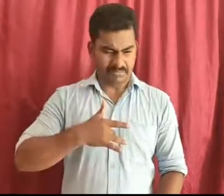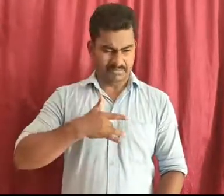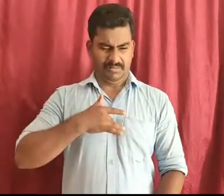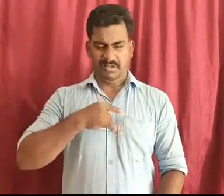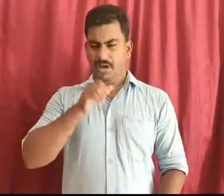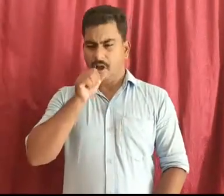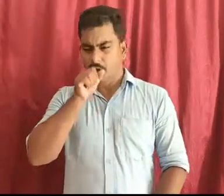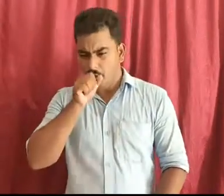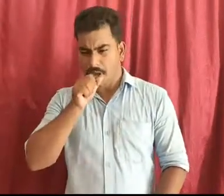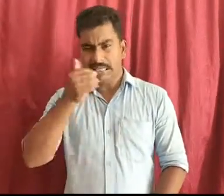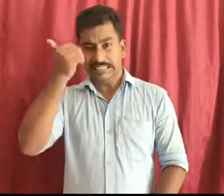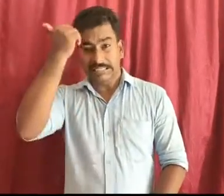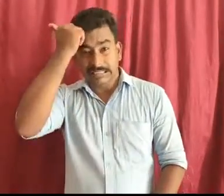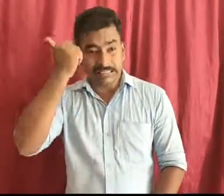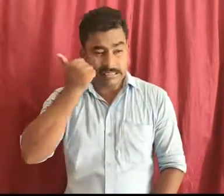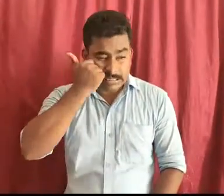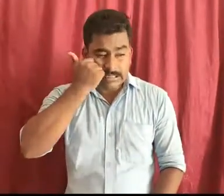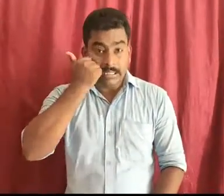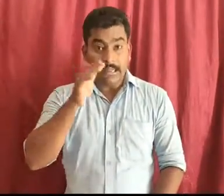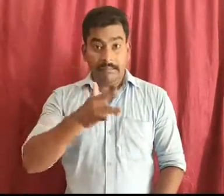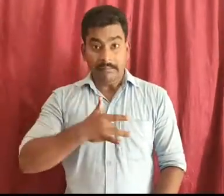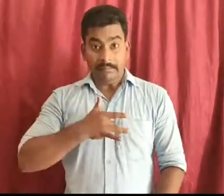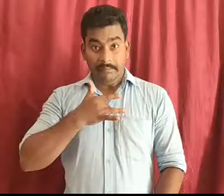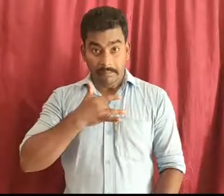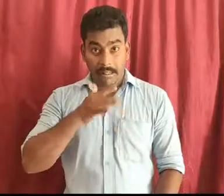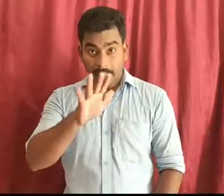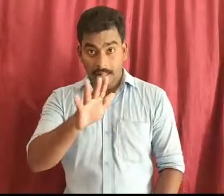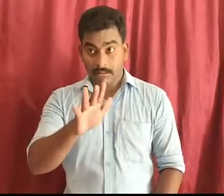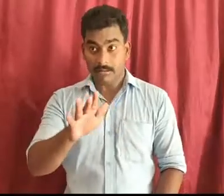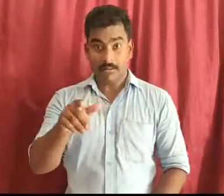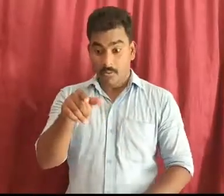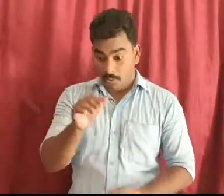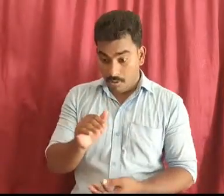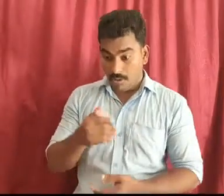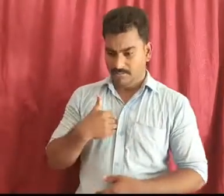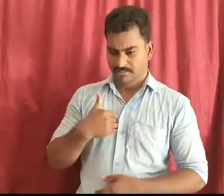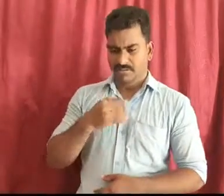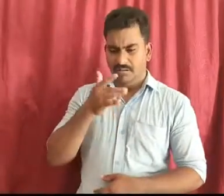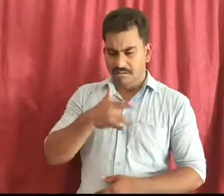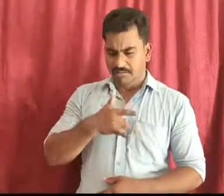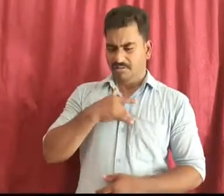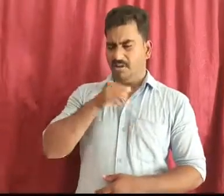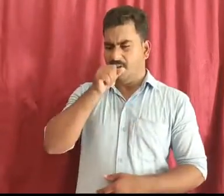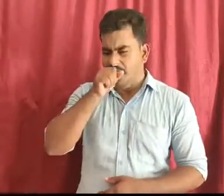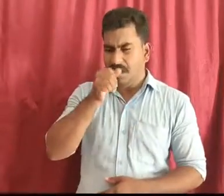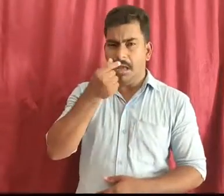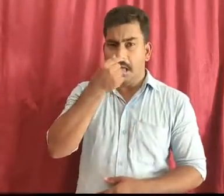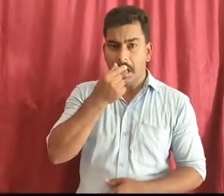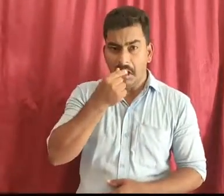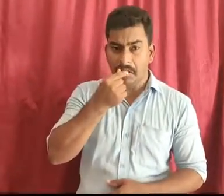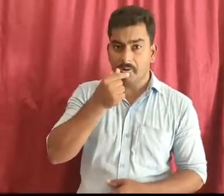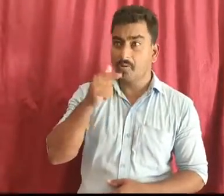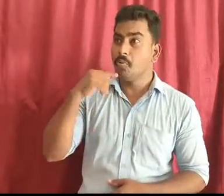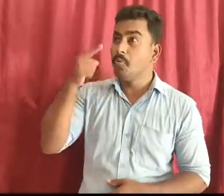ജലദോഷമോ തൊണ്ടവേദനയോ പനിയോ ചുമയോ ഉണ്ടെങ്കിൽ വീട്ടിലെ മുതിർന്നവരെ പെട്ടെന്ന് തന്നെ